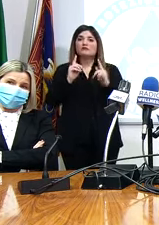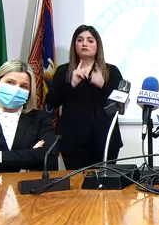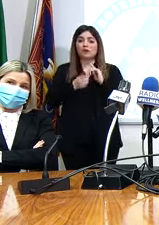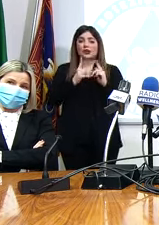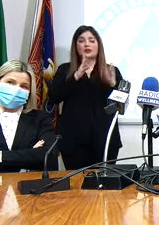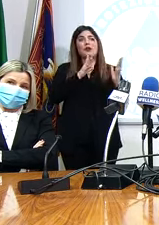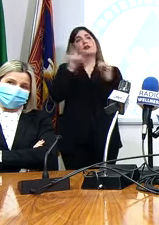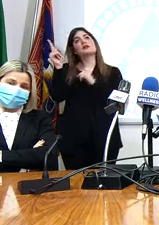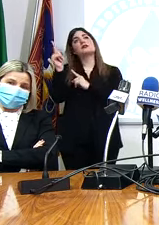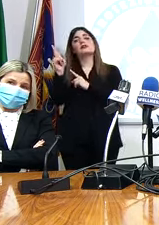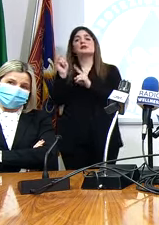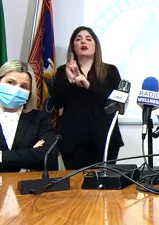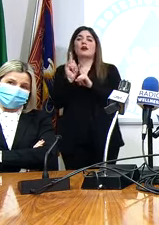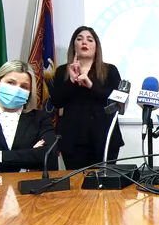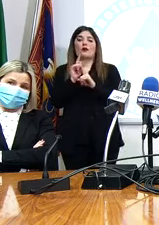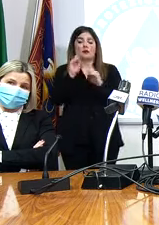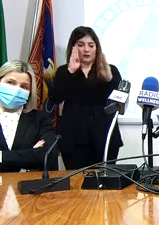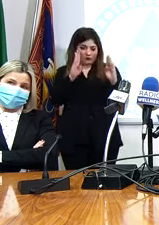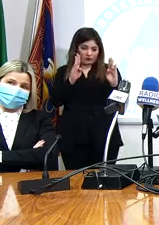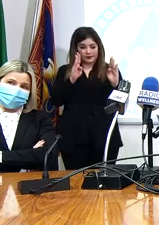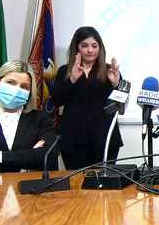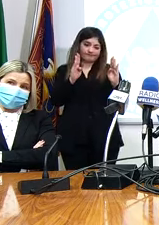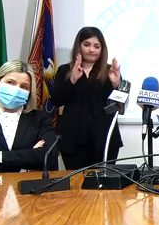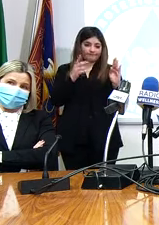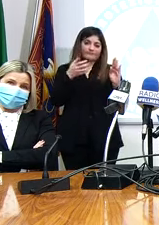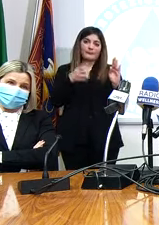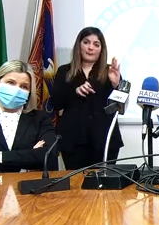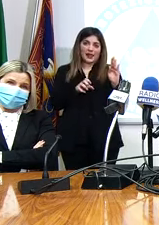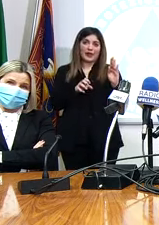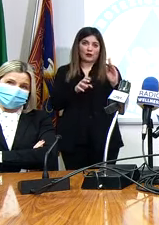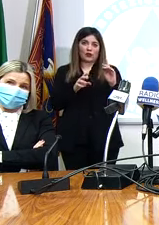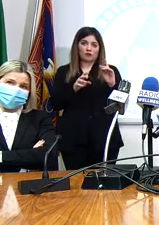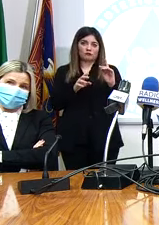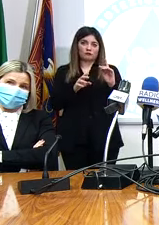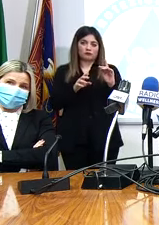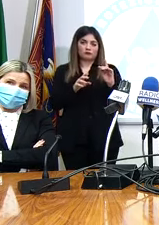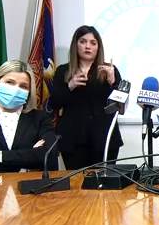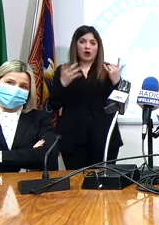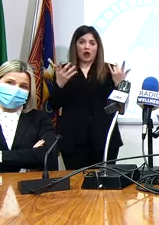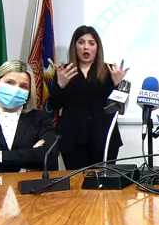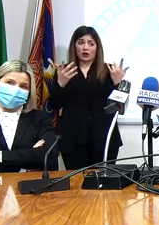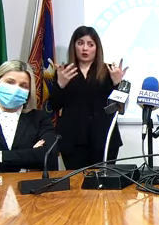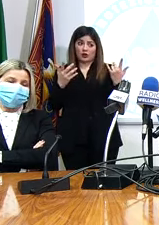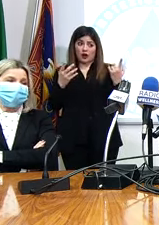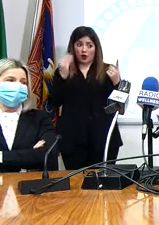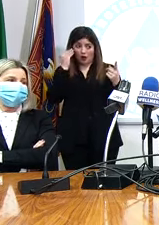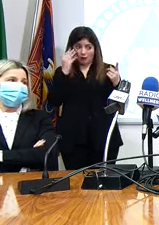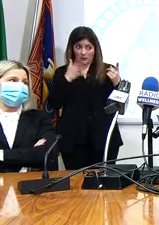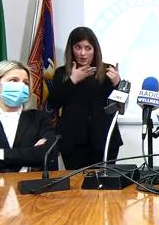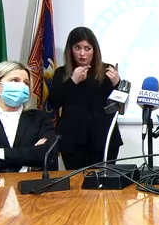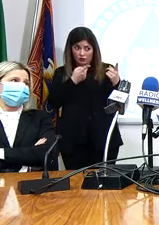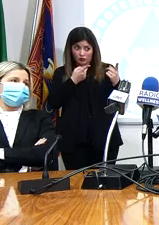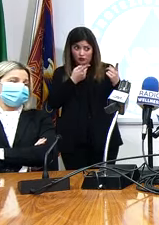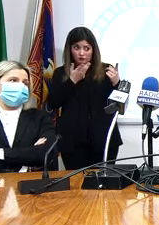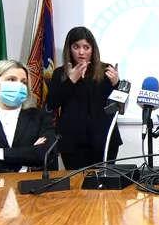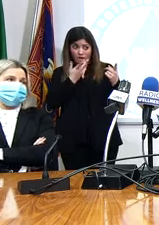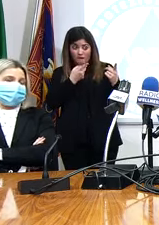sta perdendo un po' di vista quello che sta succedendo nel Paese. Commento del Presidente Zaia? Che noi